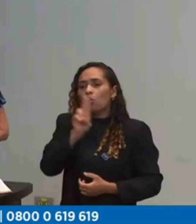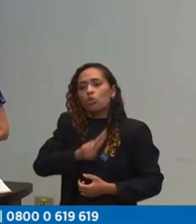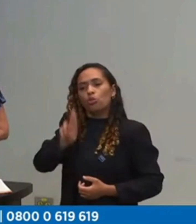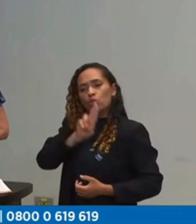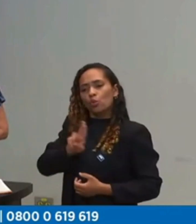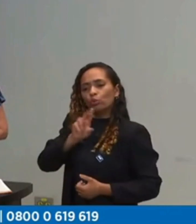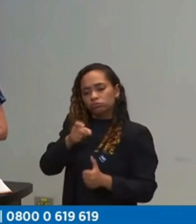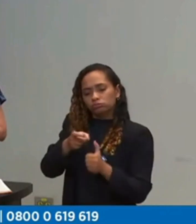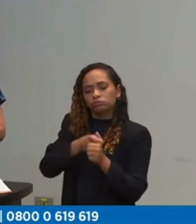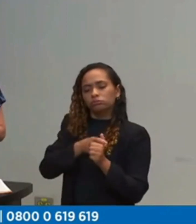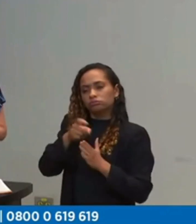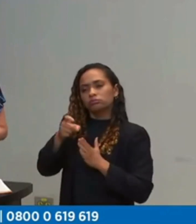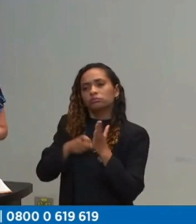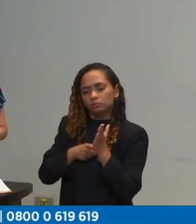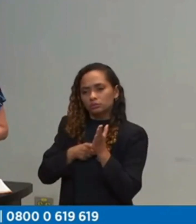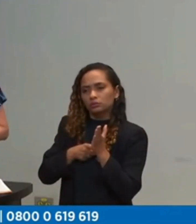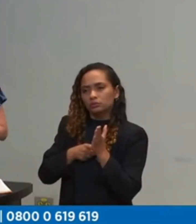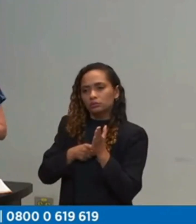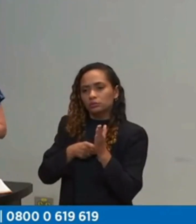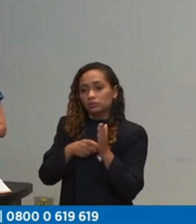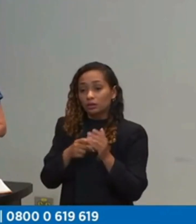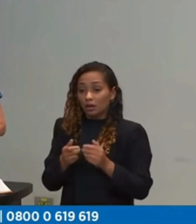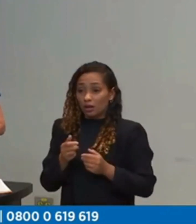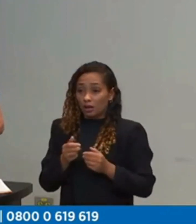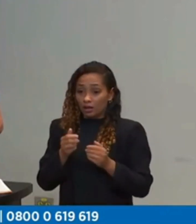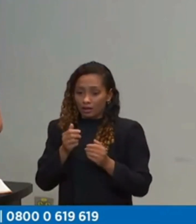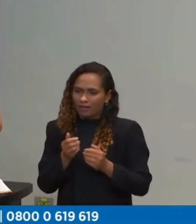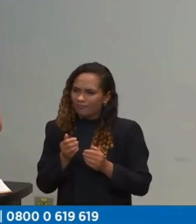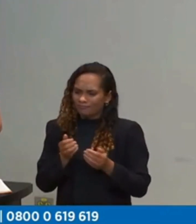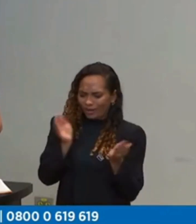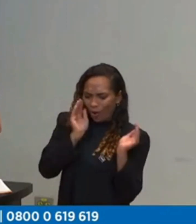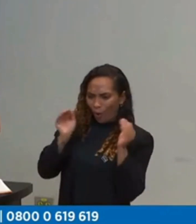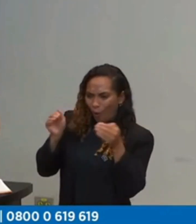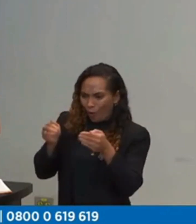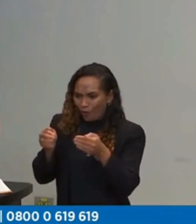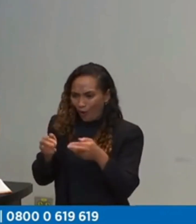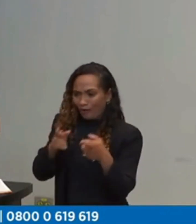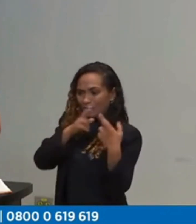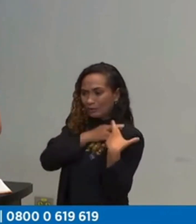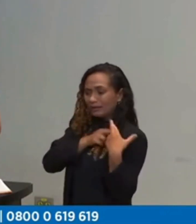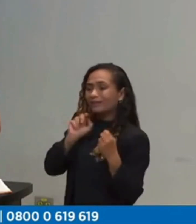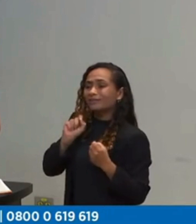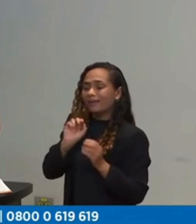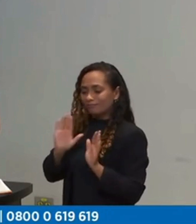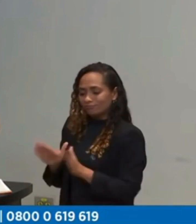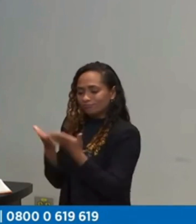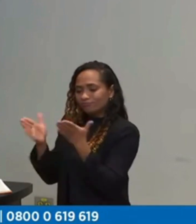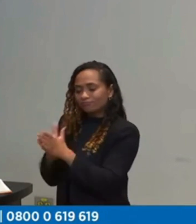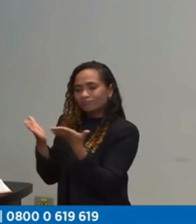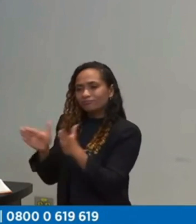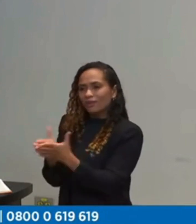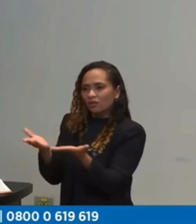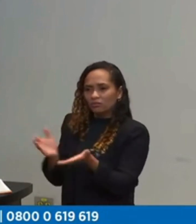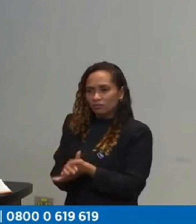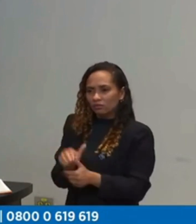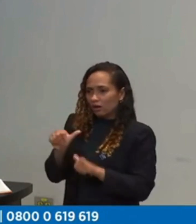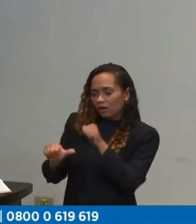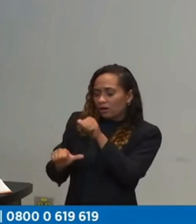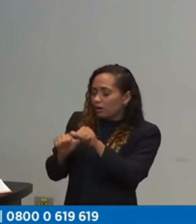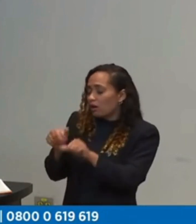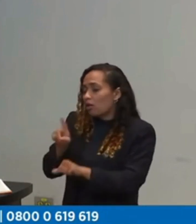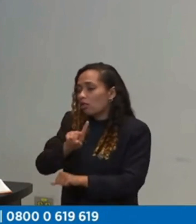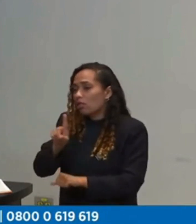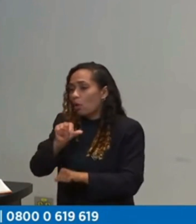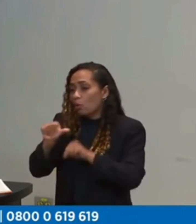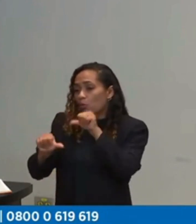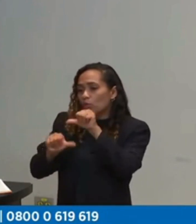consumo, que recai sobre os mais pobres. E, infelizmente, essa reforma não altera